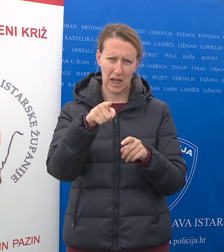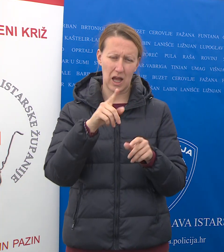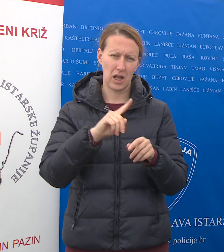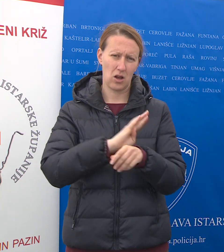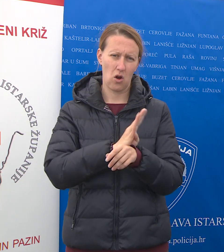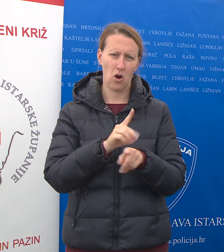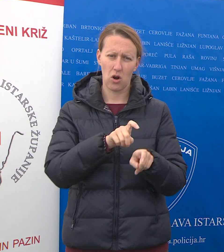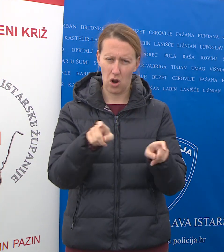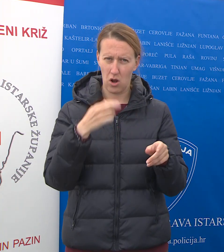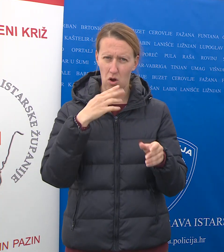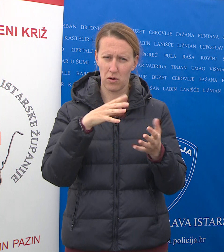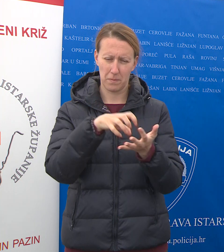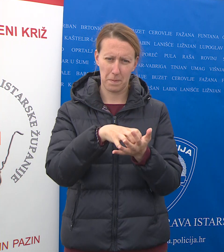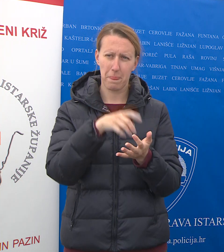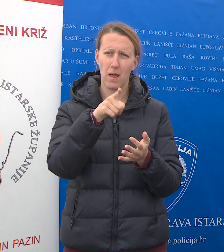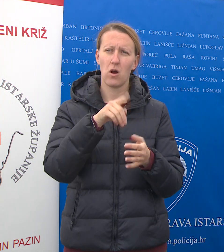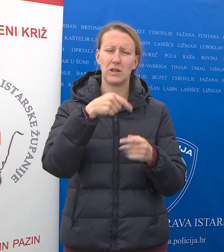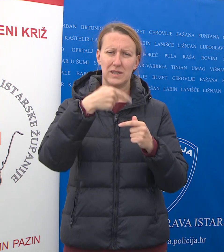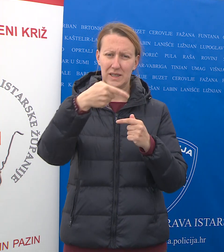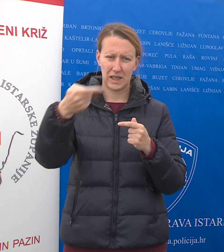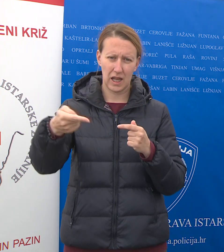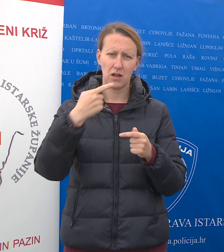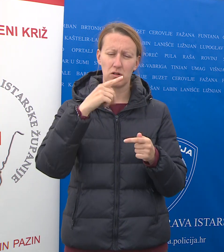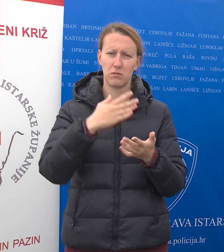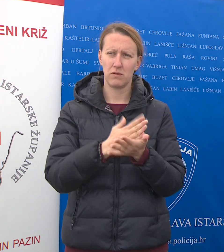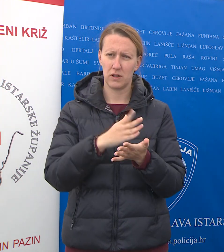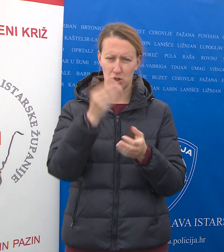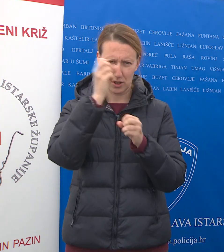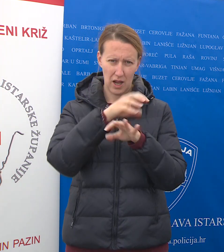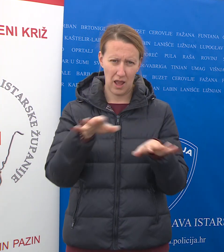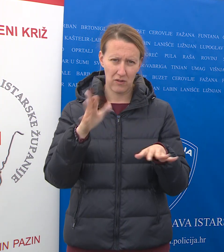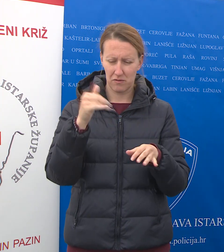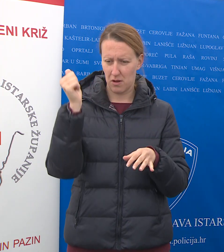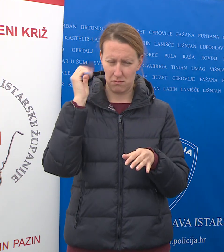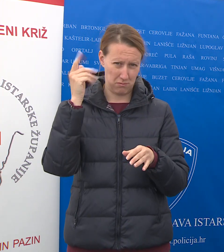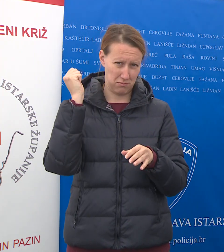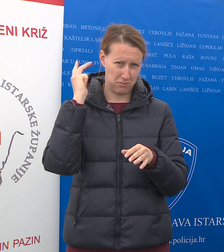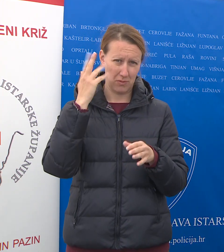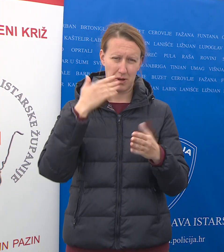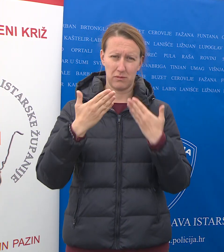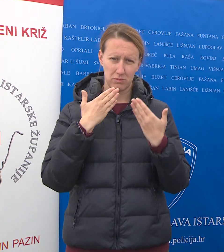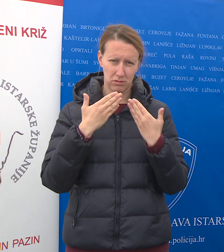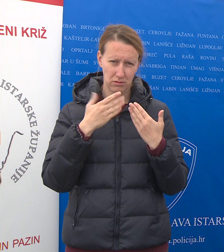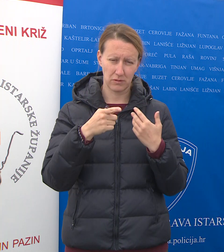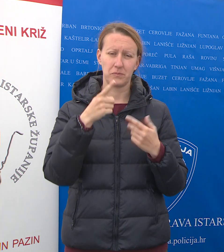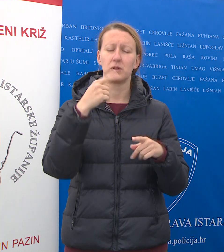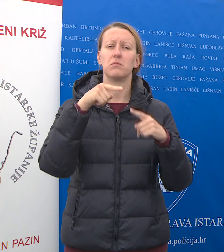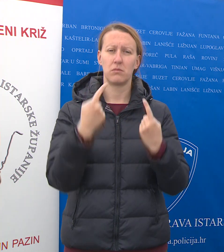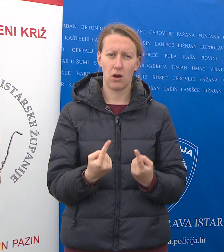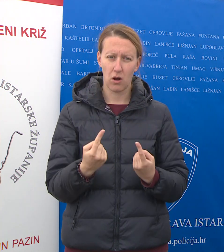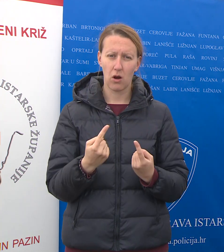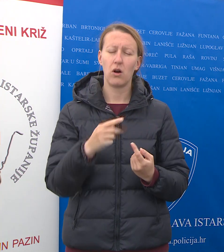COVID odjel koji mi zovemo, ona sljedeća gradacija, što smo vam već i najavljivali na zadnjoj presici, znači